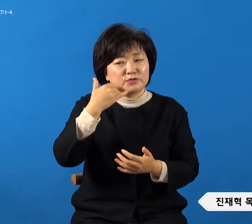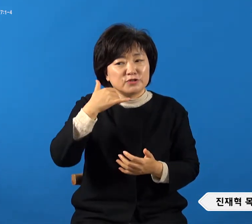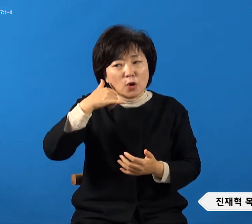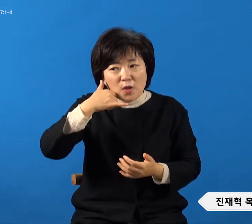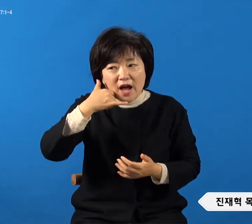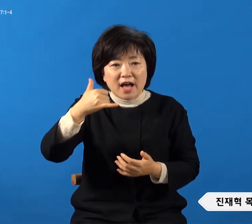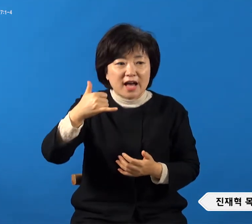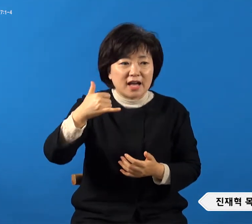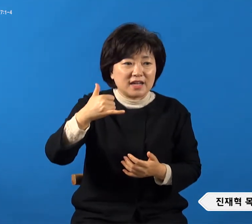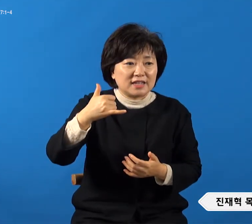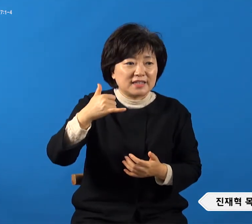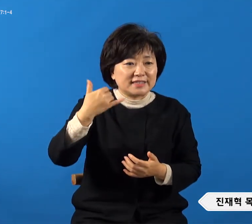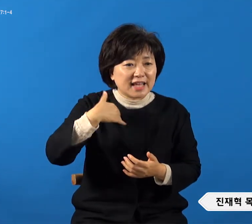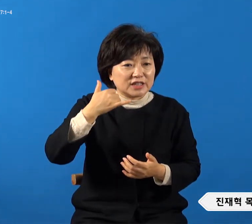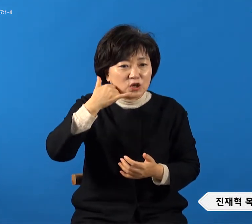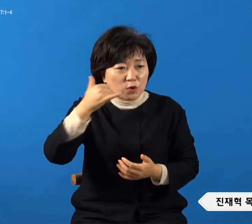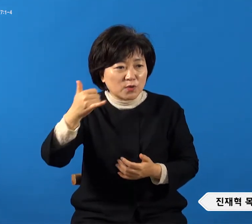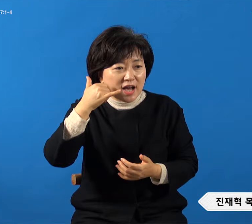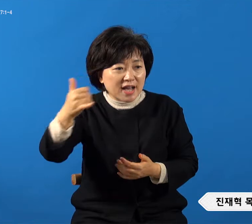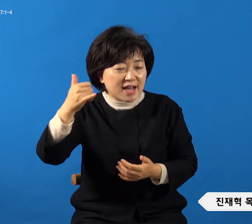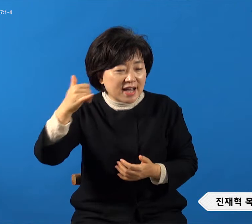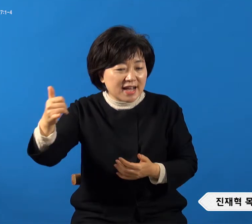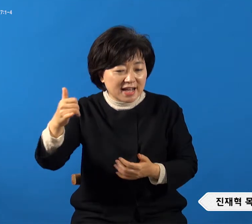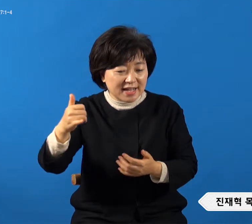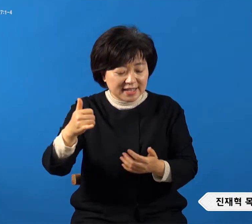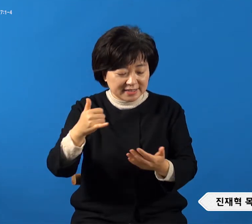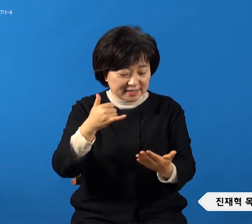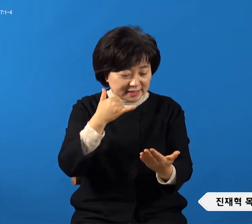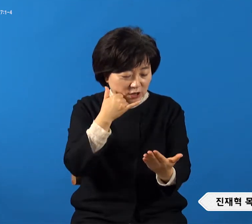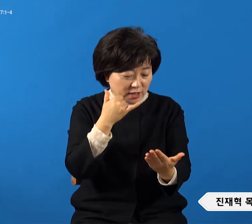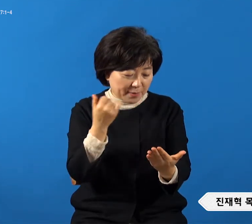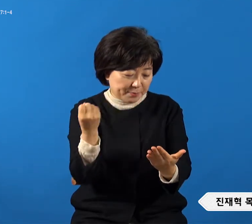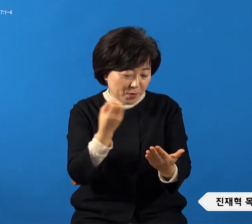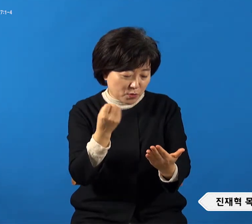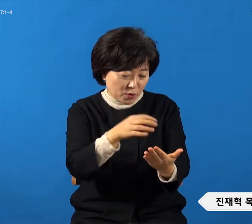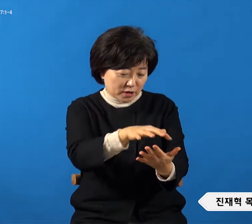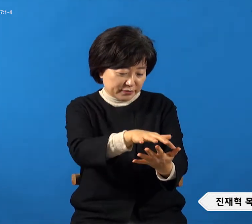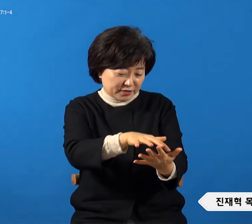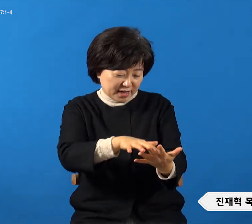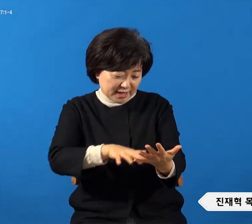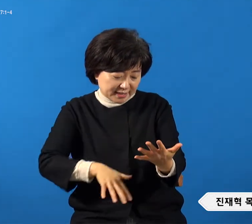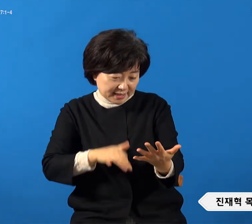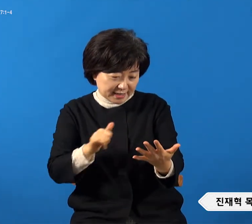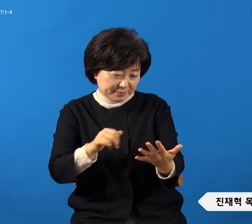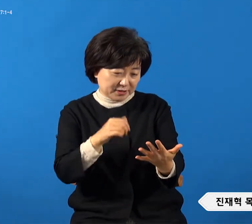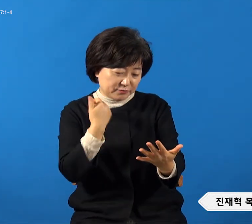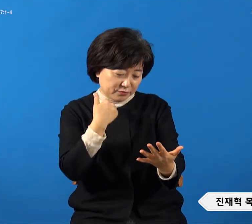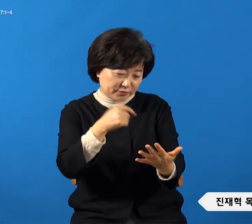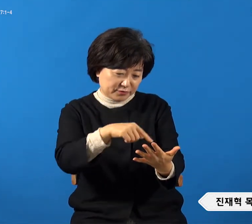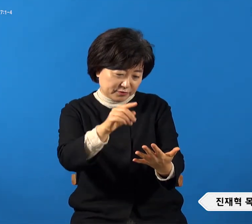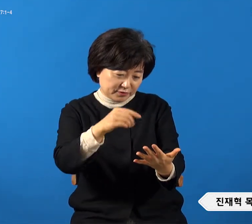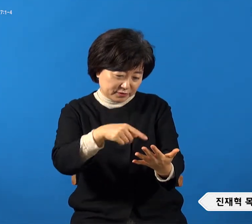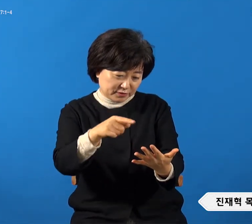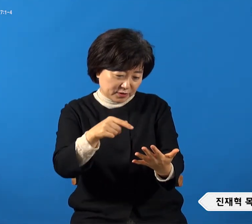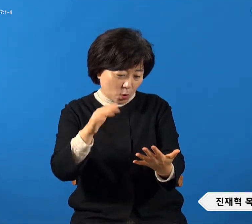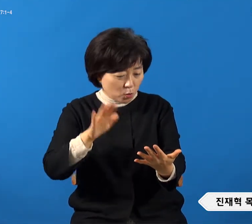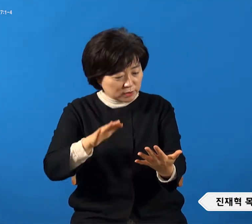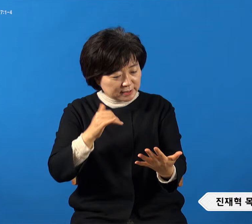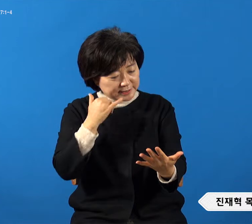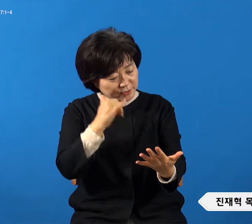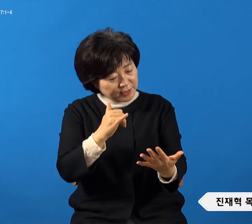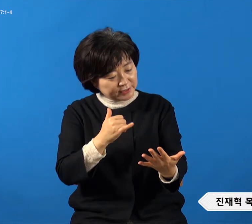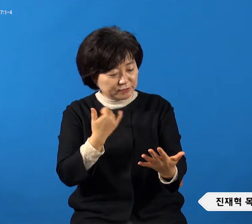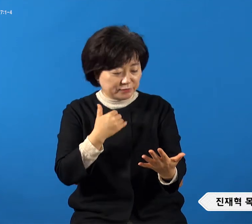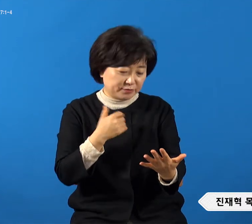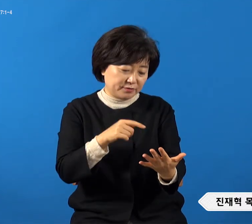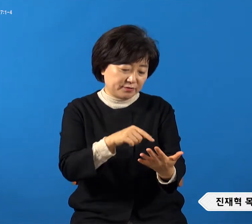전화를 켜서 내 전화에 입력되어 있는 수많은 사람들의 이름을 쭉 지나가 봅니다. 오늘 내가 누구랑 좀